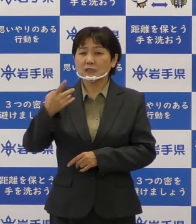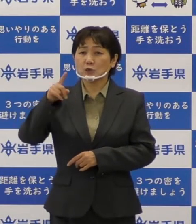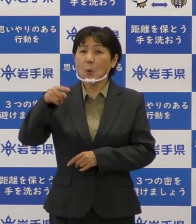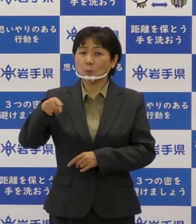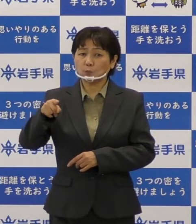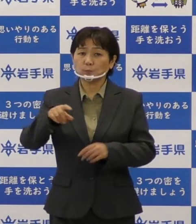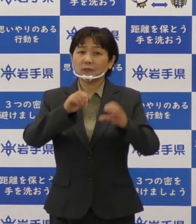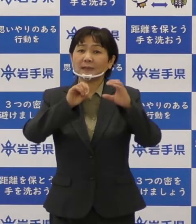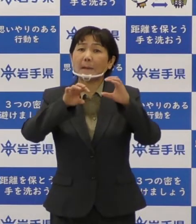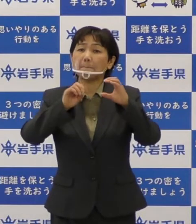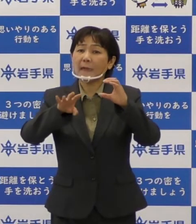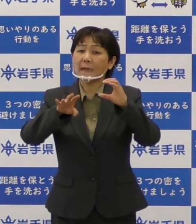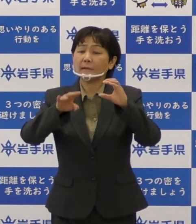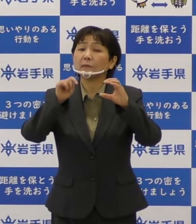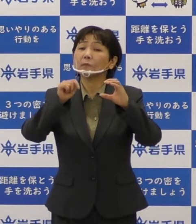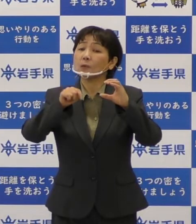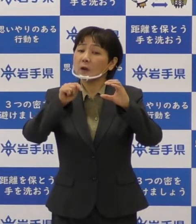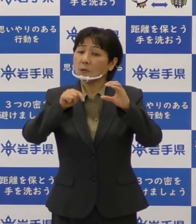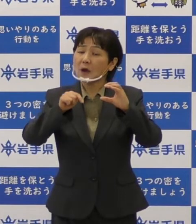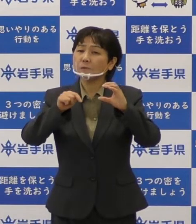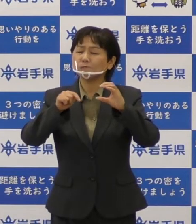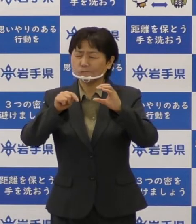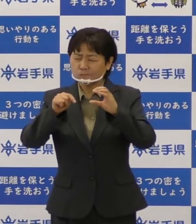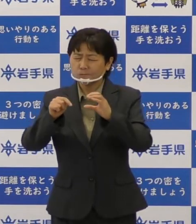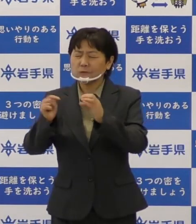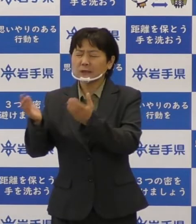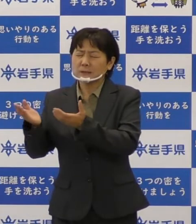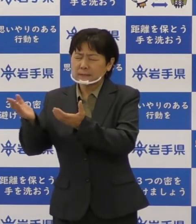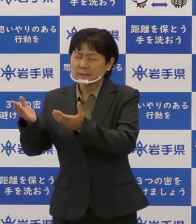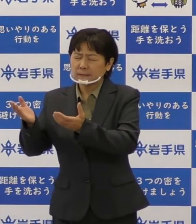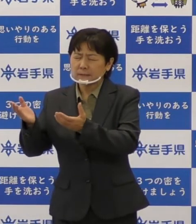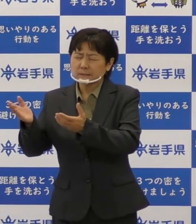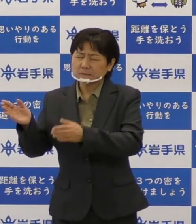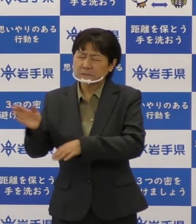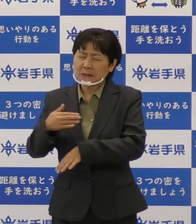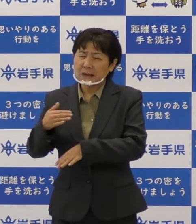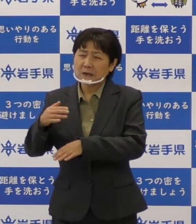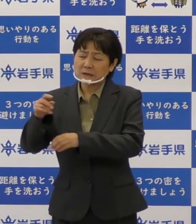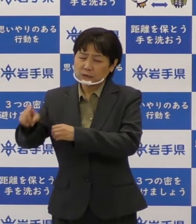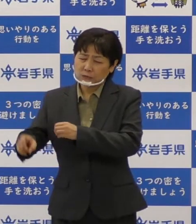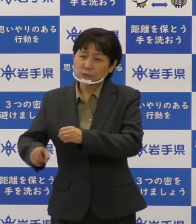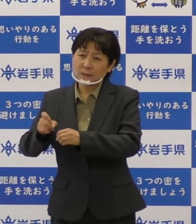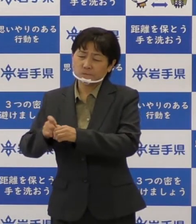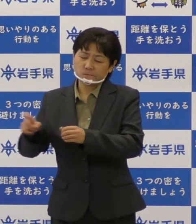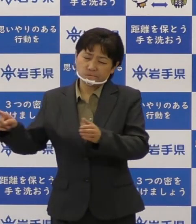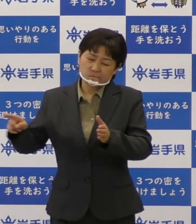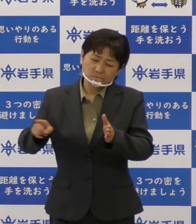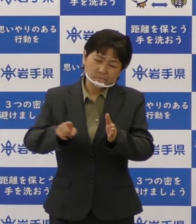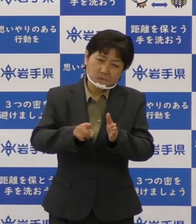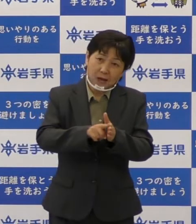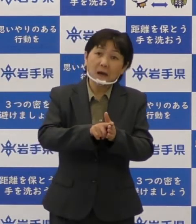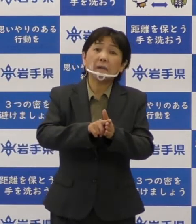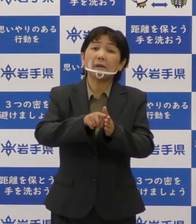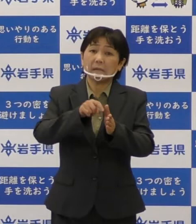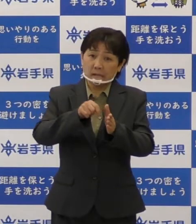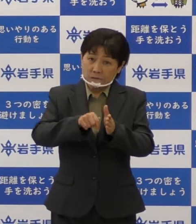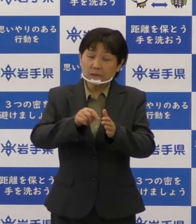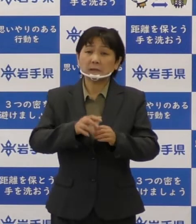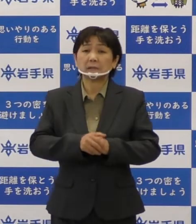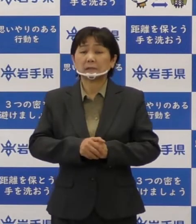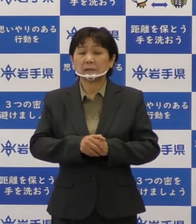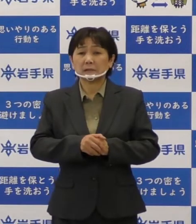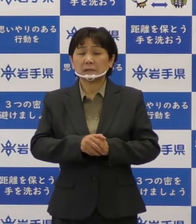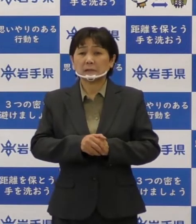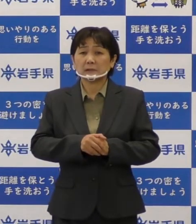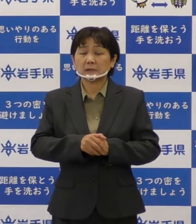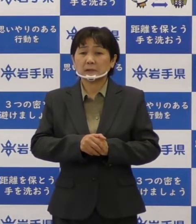年ということもあり、東北6県一体となって、この東日本大震災